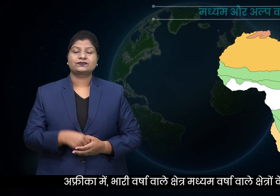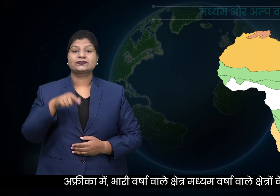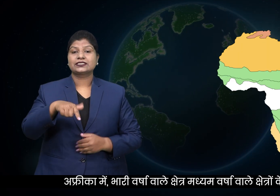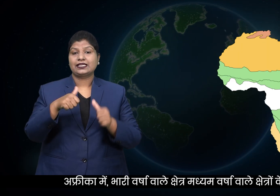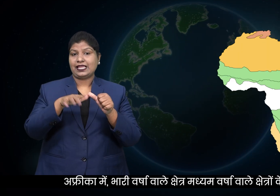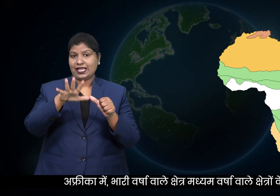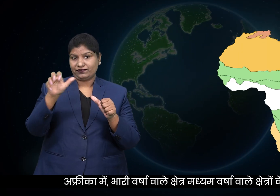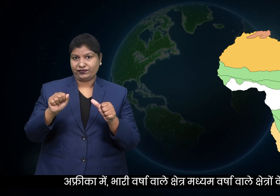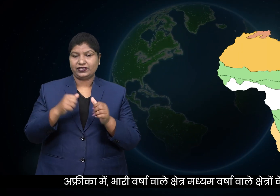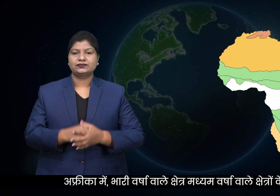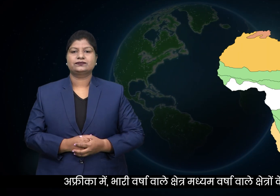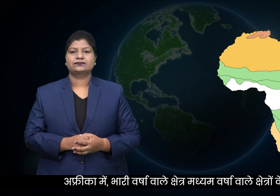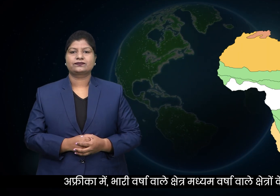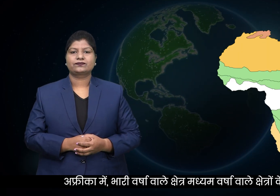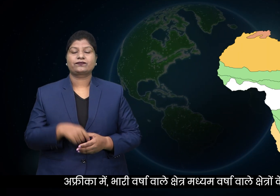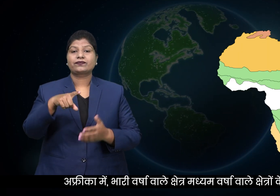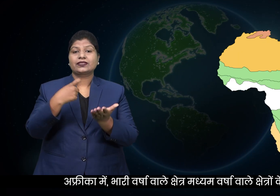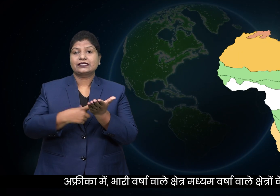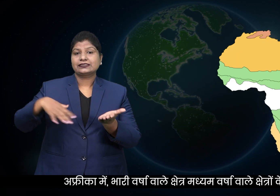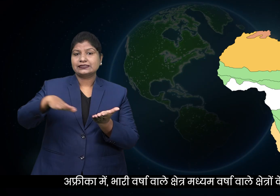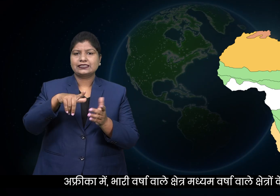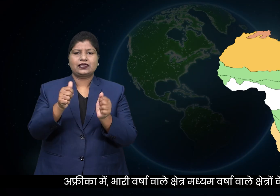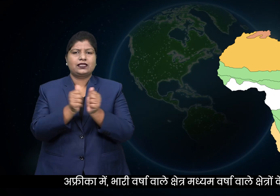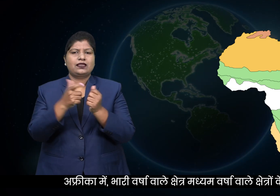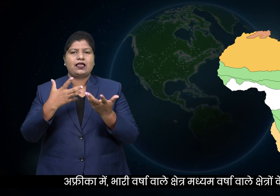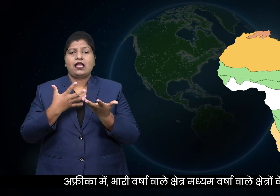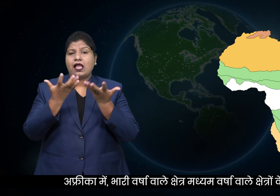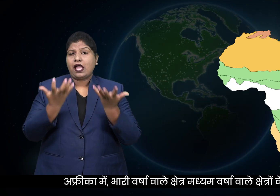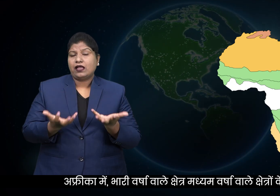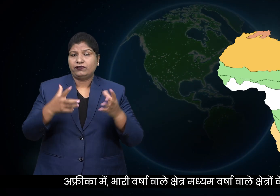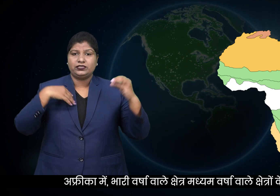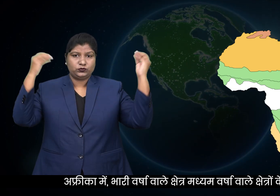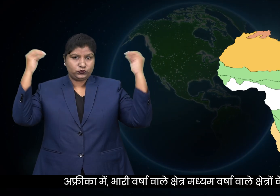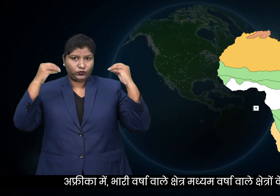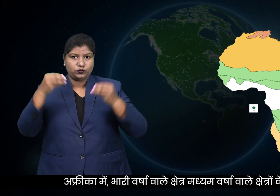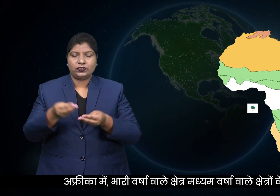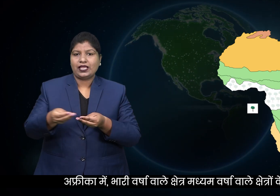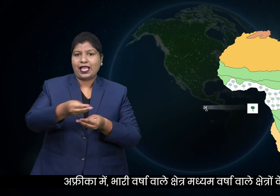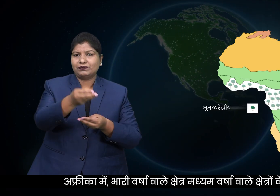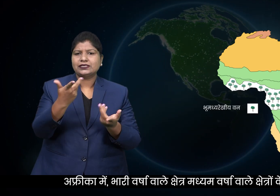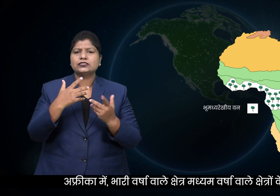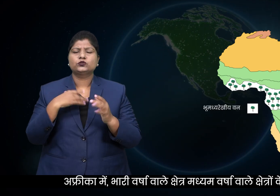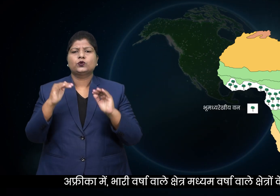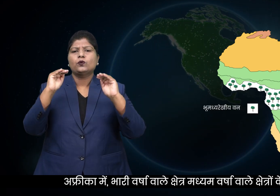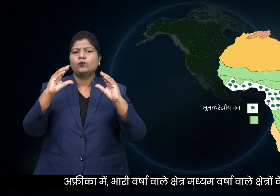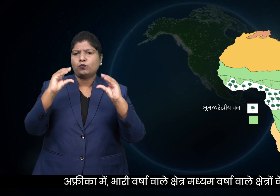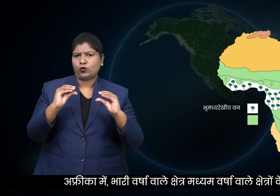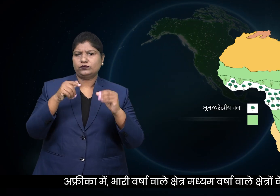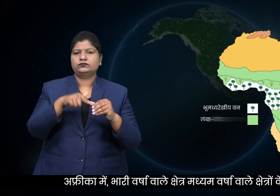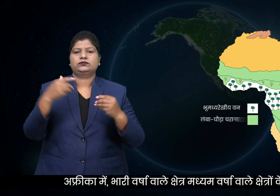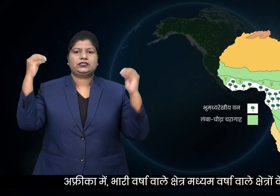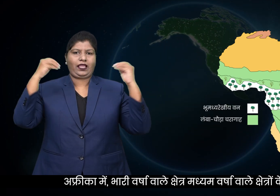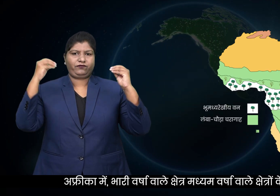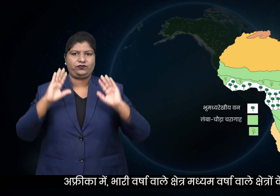अफ्रीका में भारी वर्षा वाले क्षेत्र मध्यम वर्षा वाले क्षेत्रों के निकट हैं।